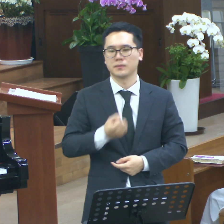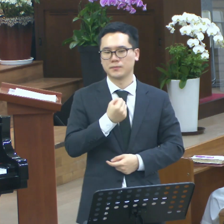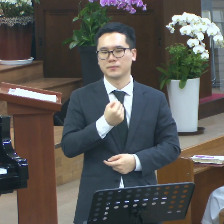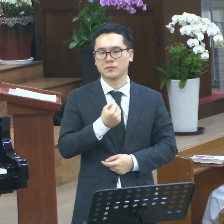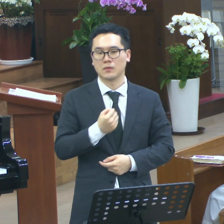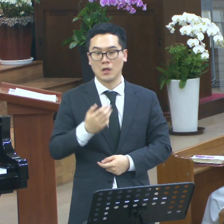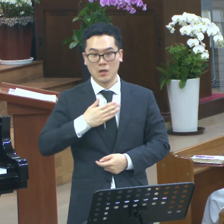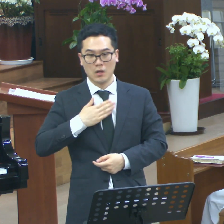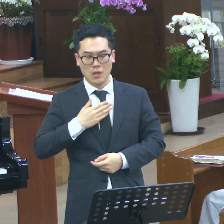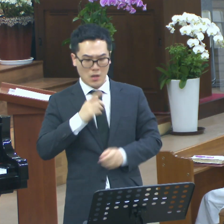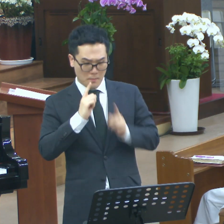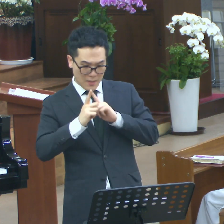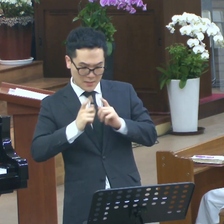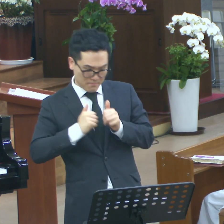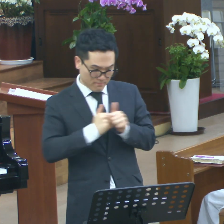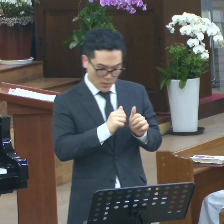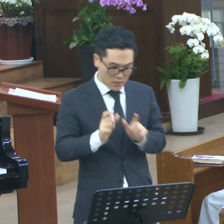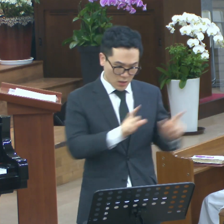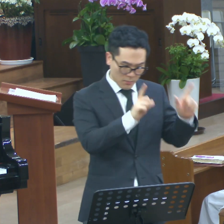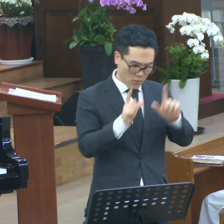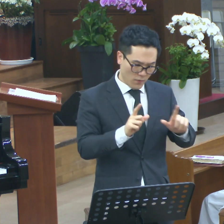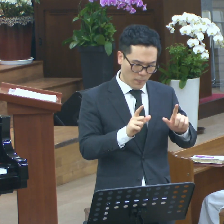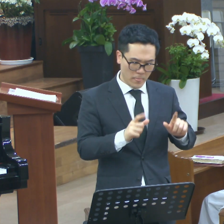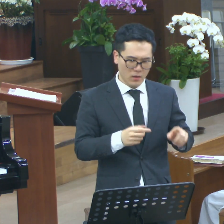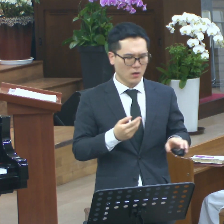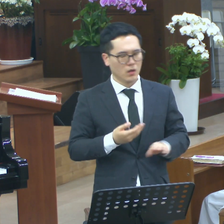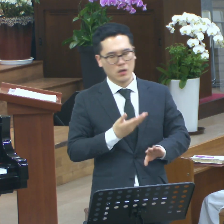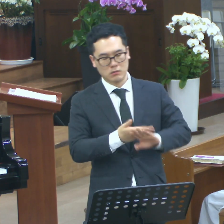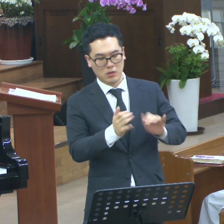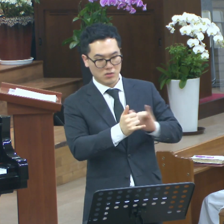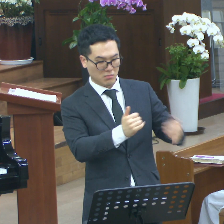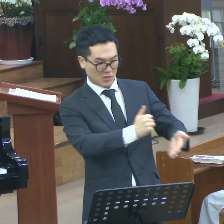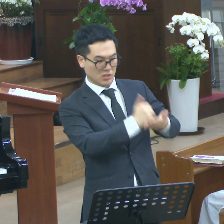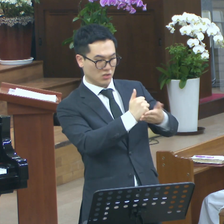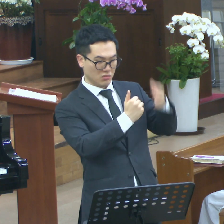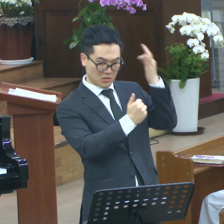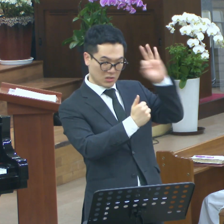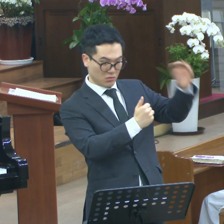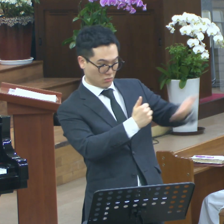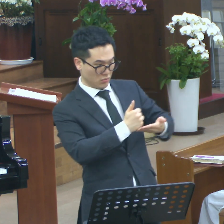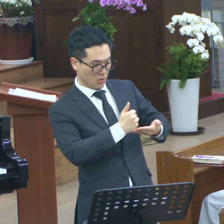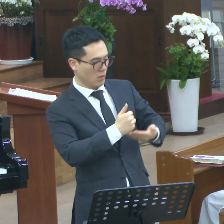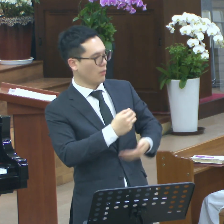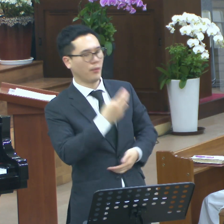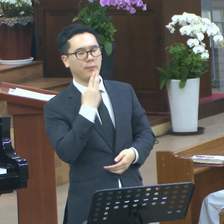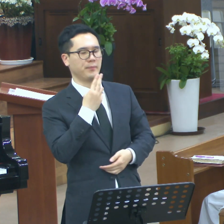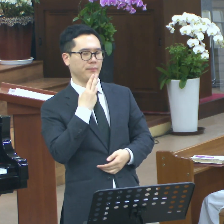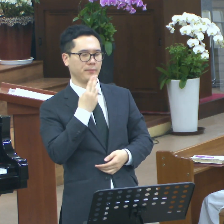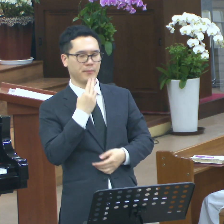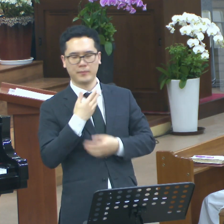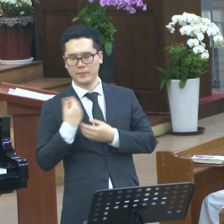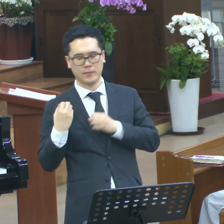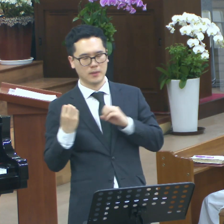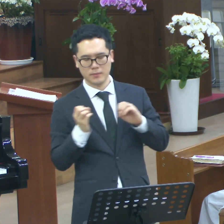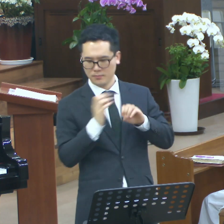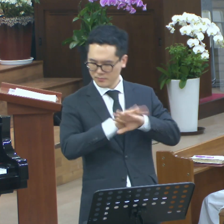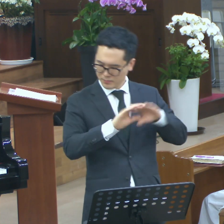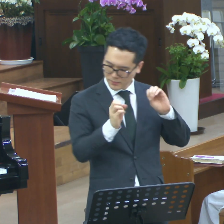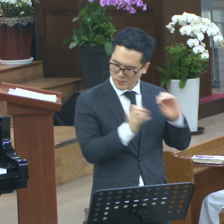대접도 못 받고 내가 뭐 이렇게 사는 게 무슨 의미가 있어 이러지 말라는 거예요. 끝까지 앞으로 나가야죠.